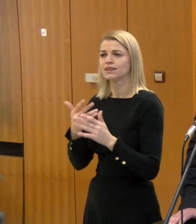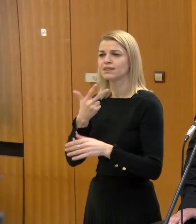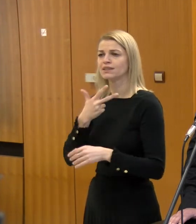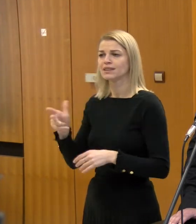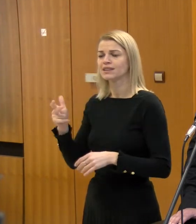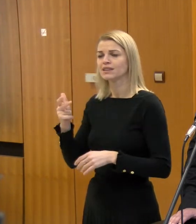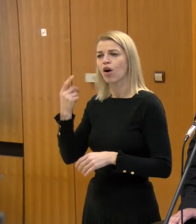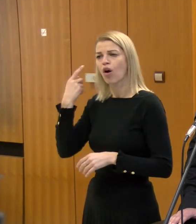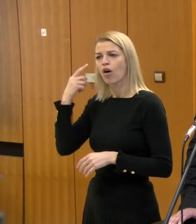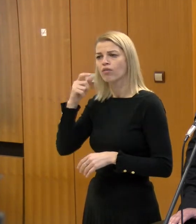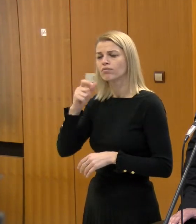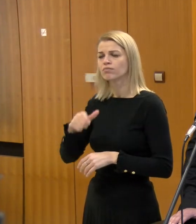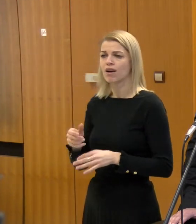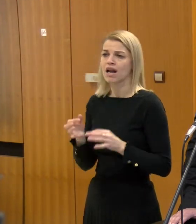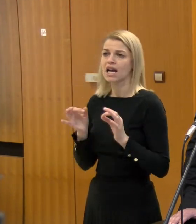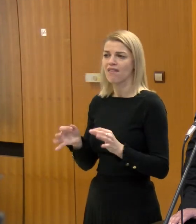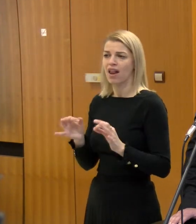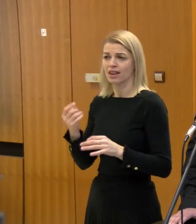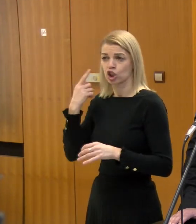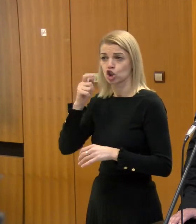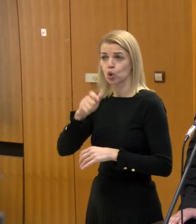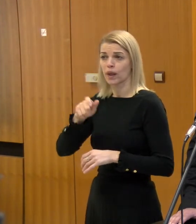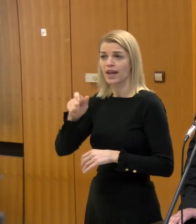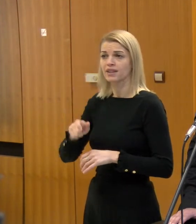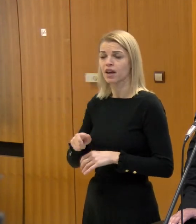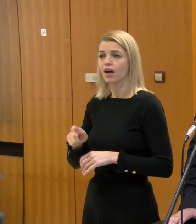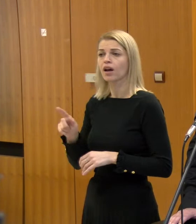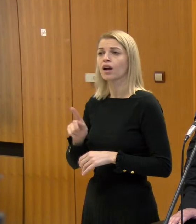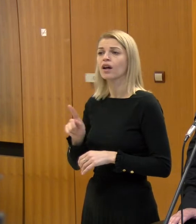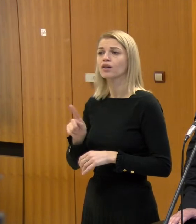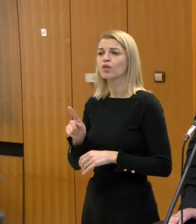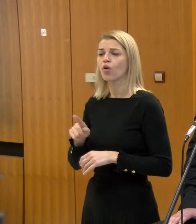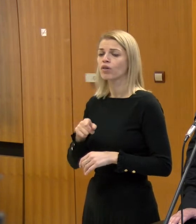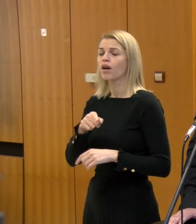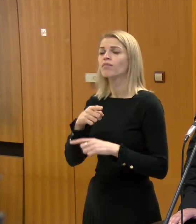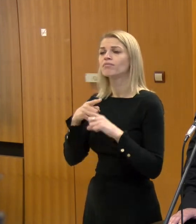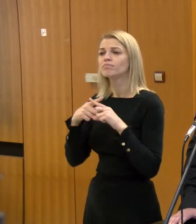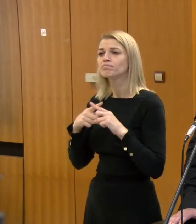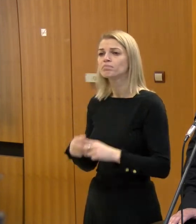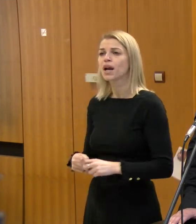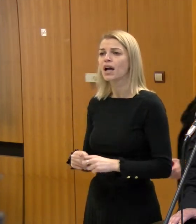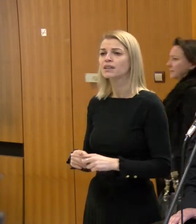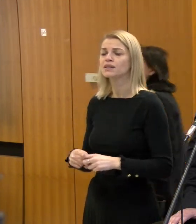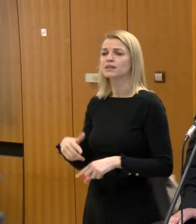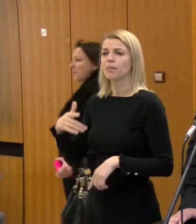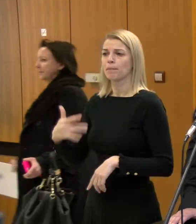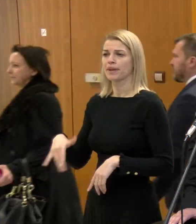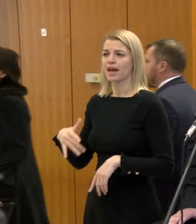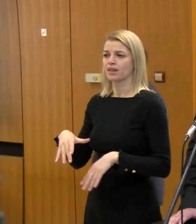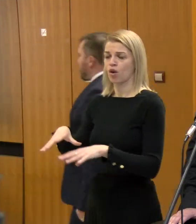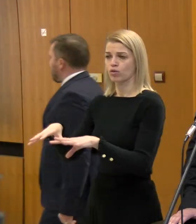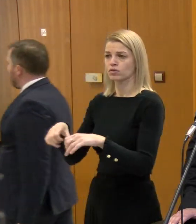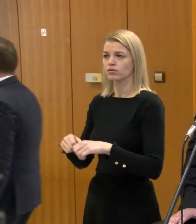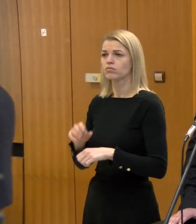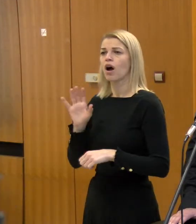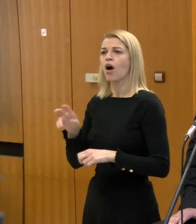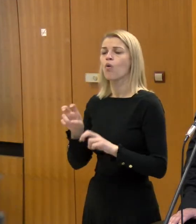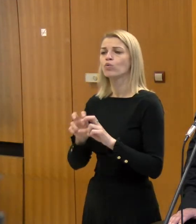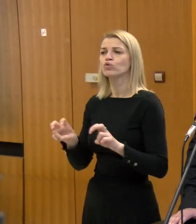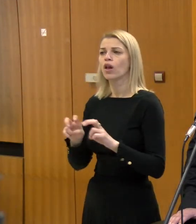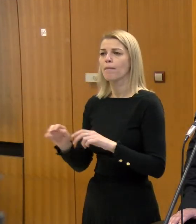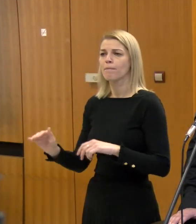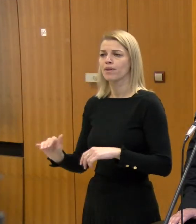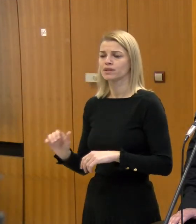6300 kvalitných väčšinou študentiek, ktoré sú, verte mi, v praxi prednostne príjmané ako učiteľky do